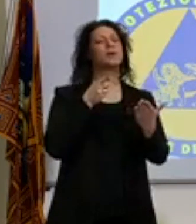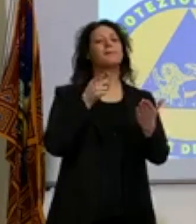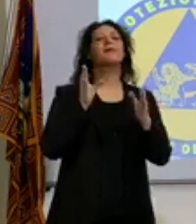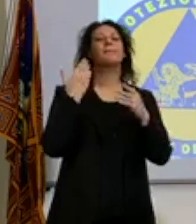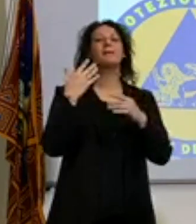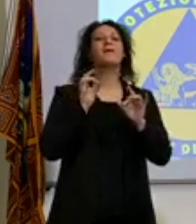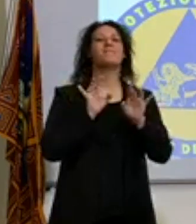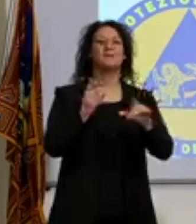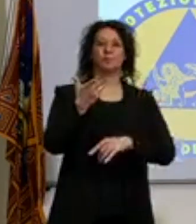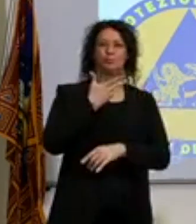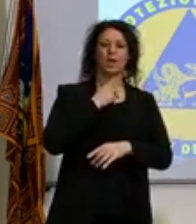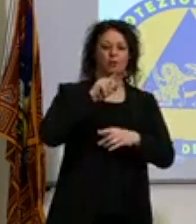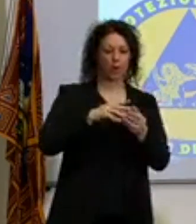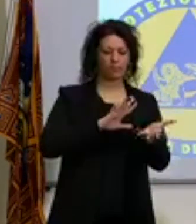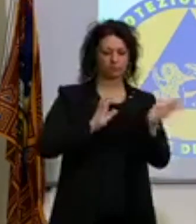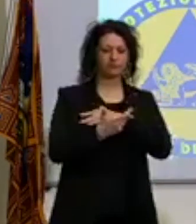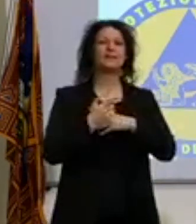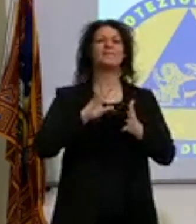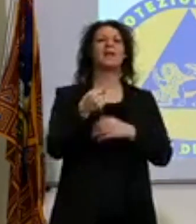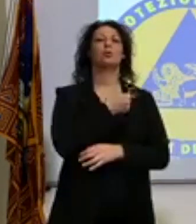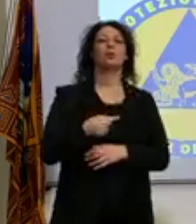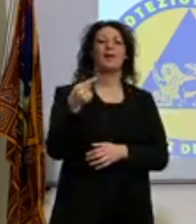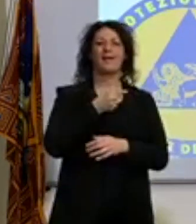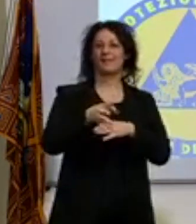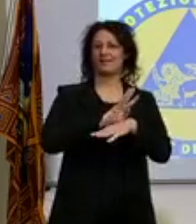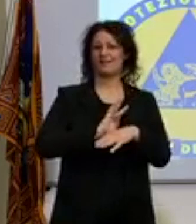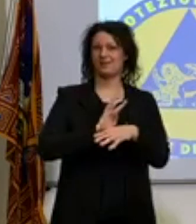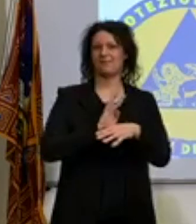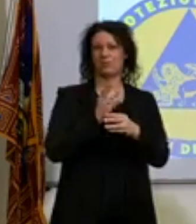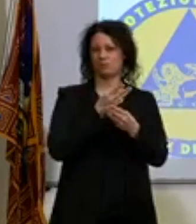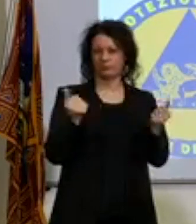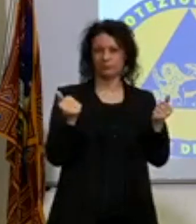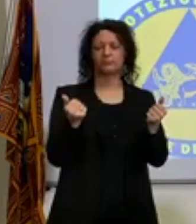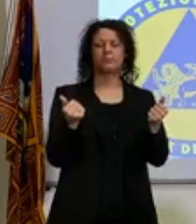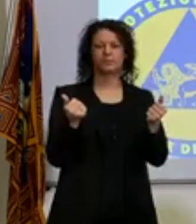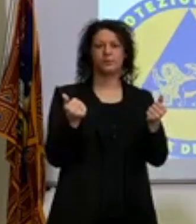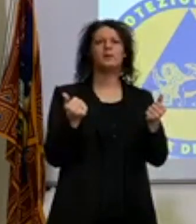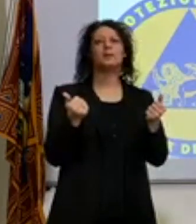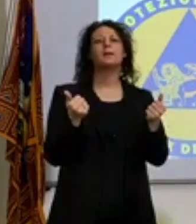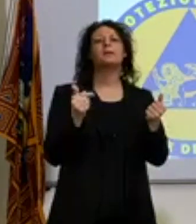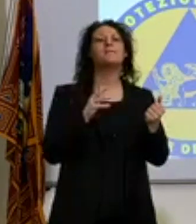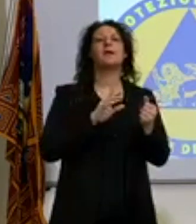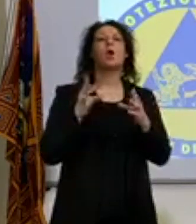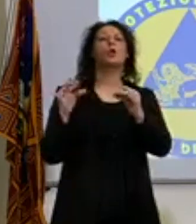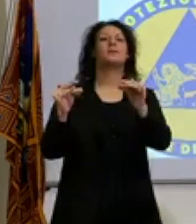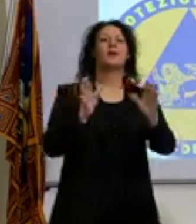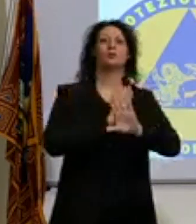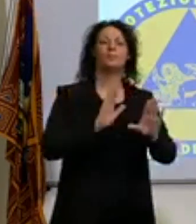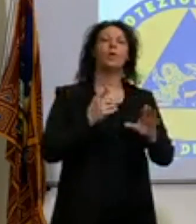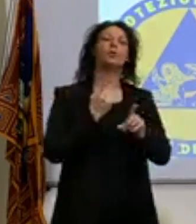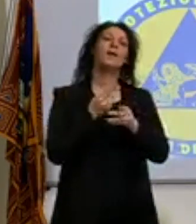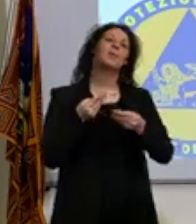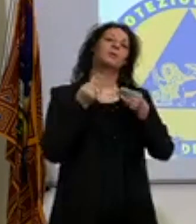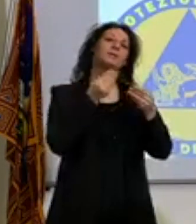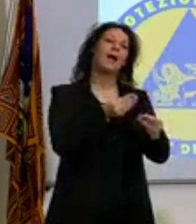poi negativo, si è negativizzato e quindi non trasmette più. E quindi stiamo lavorando anche